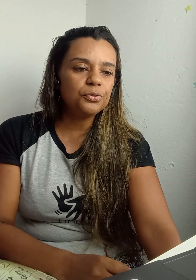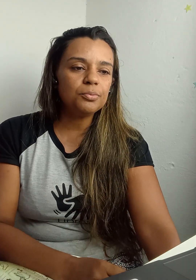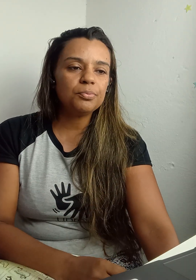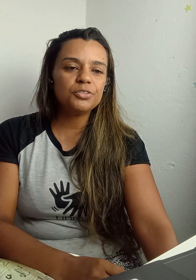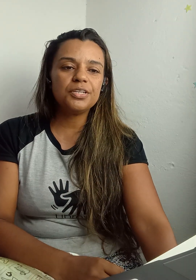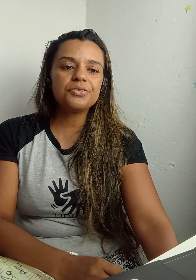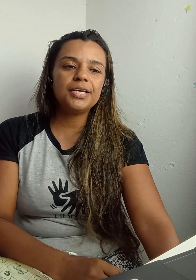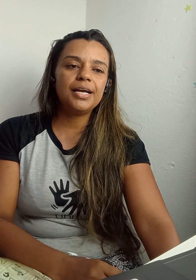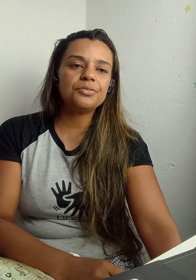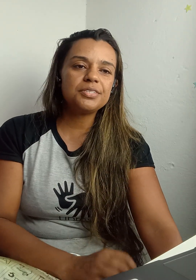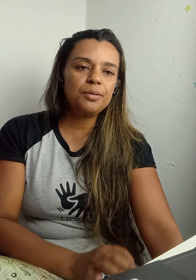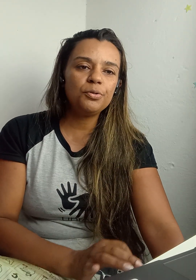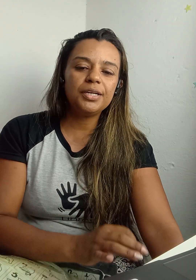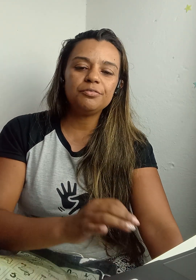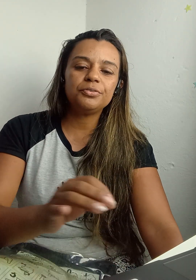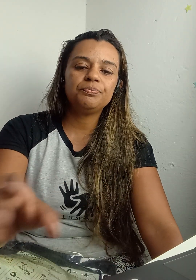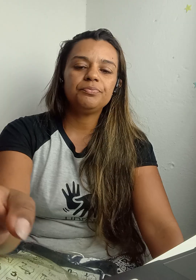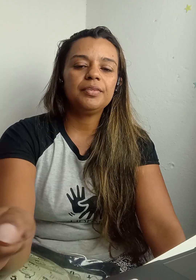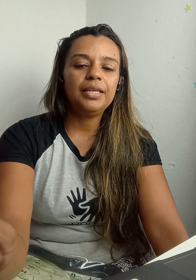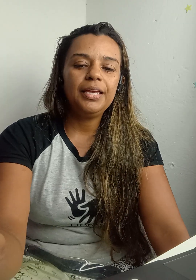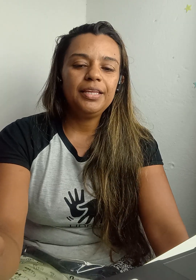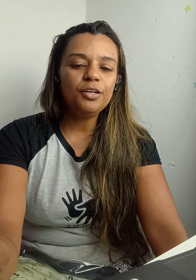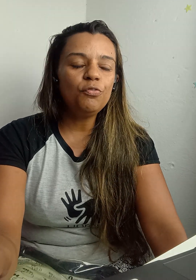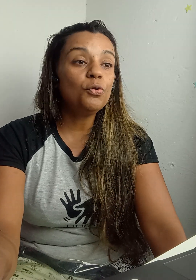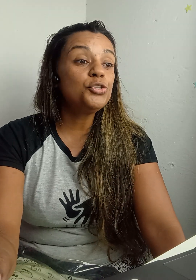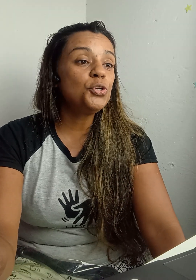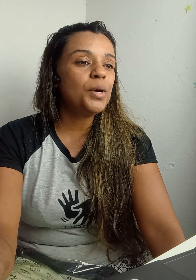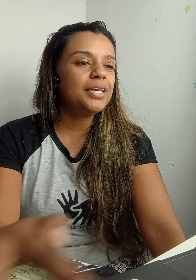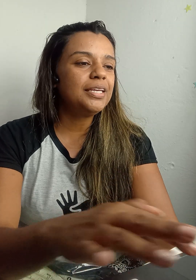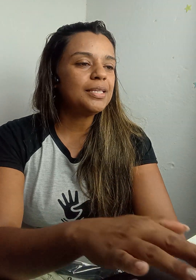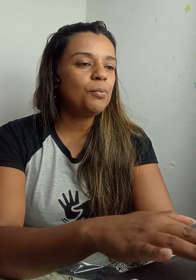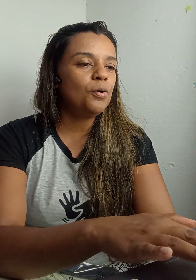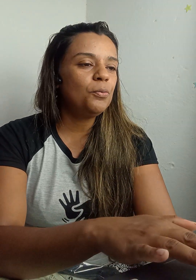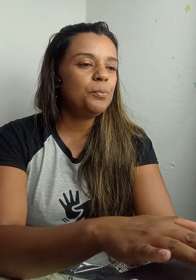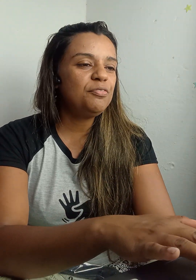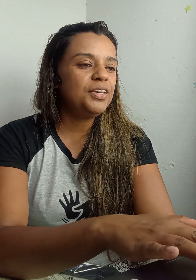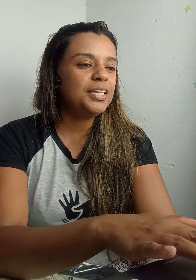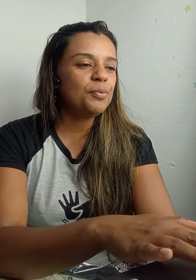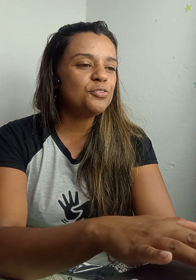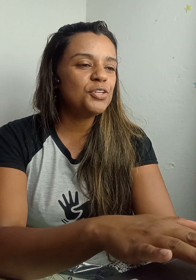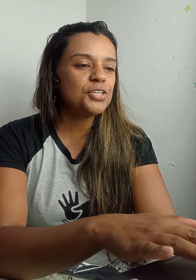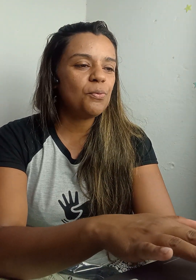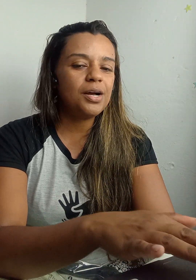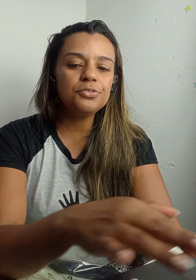turma? Pode ficar sossegado, sempre eu gravo. Então, vou continuar aqui, tá bom? Bem-vinda, pode fechar o áudio.